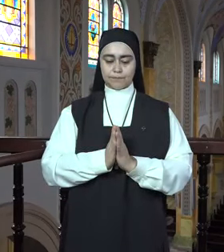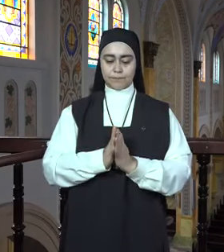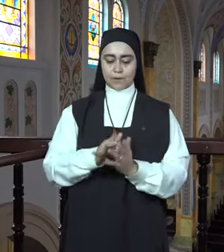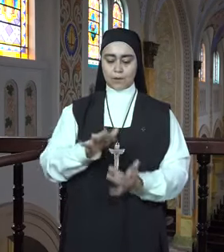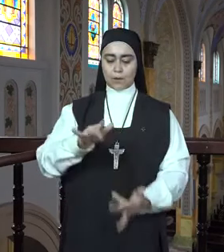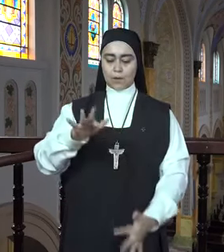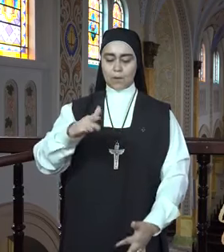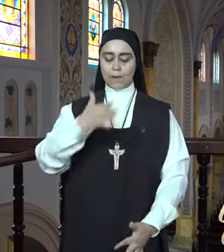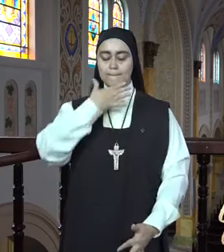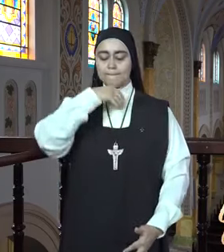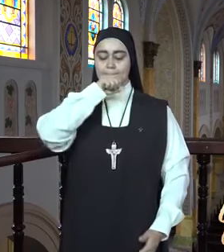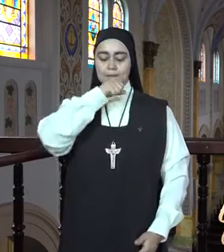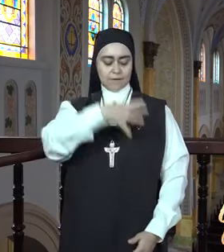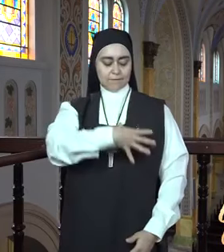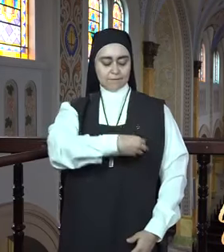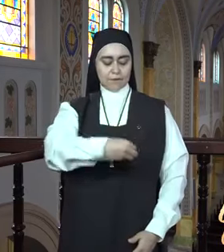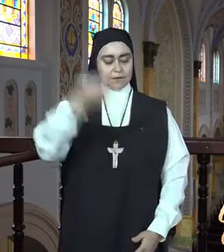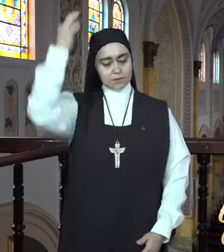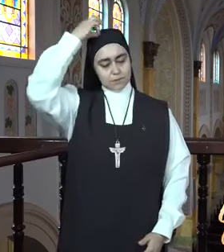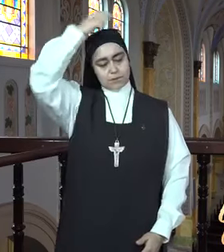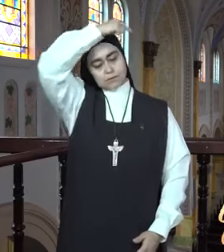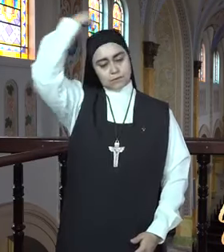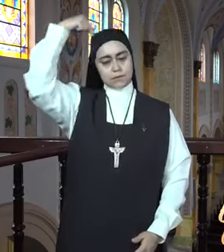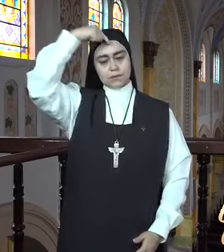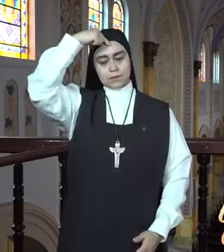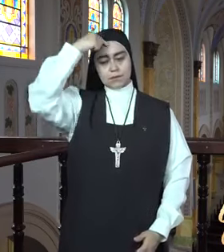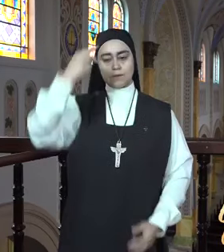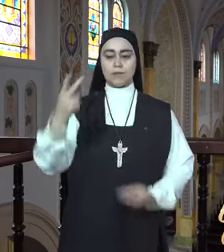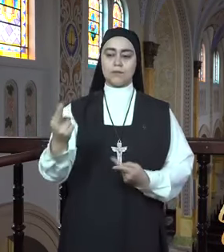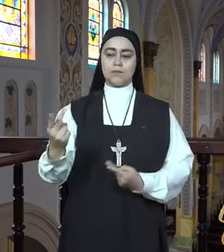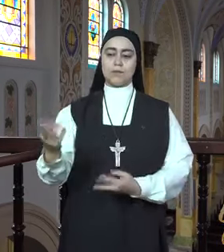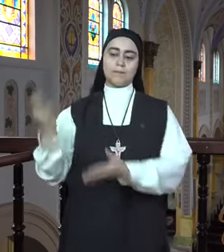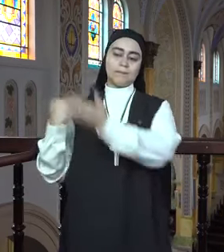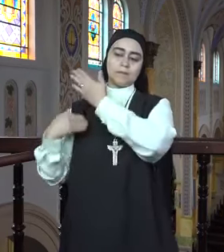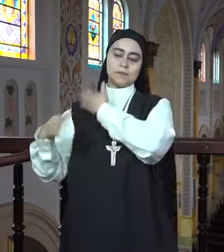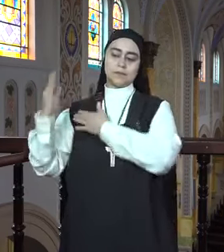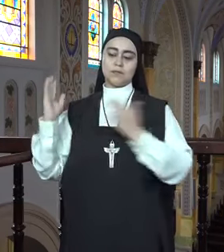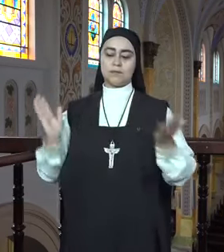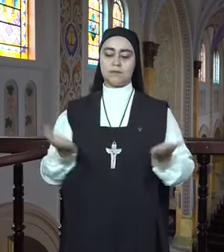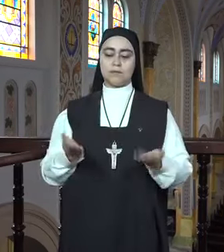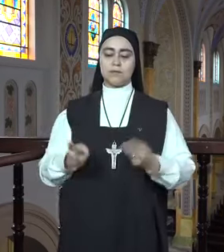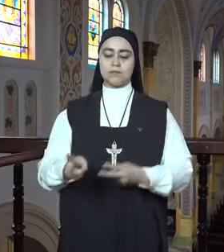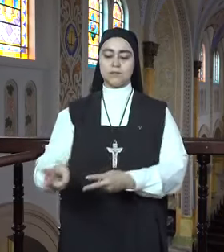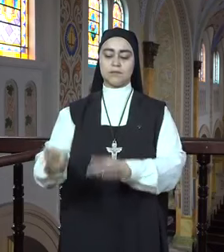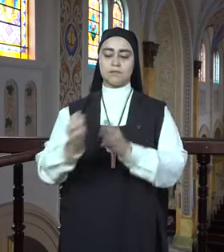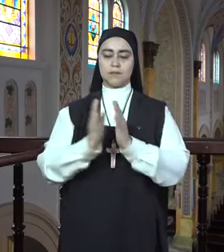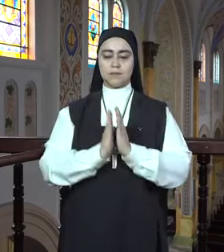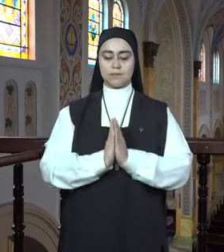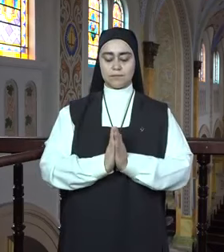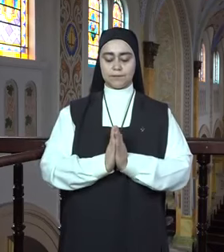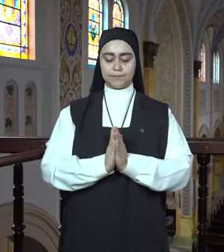Glória ao Pai, ao Filho e ao Espírito Santo, como era no princípio, agora e sempre. Amém.